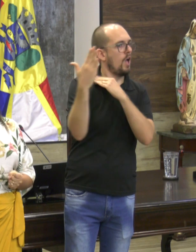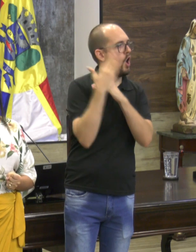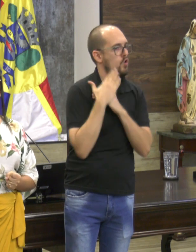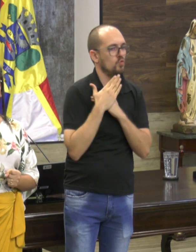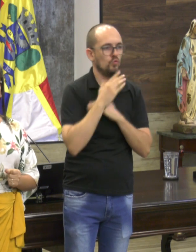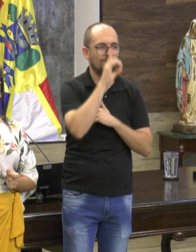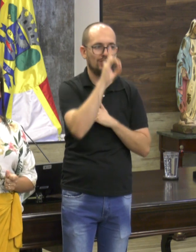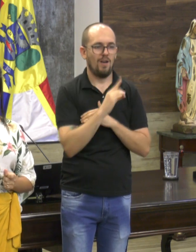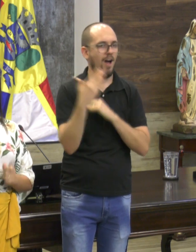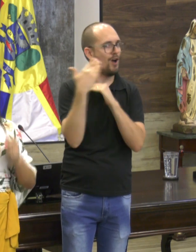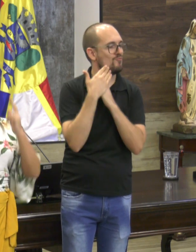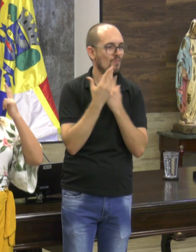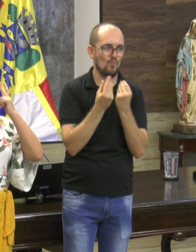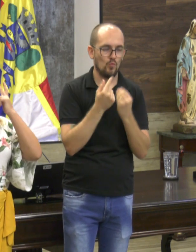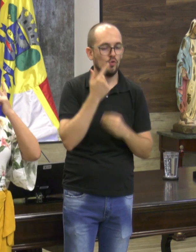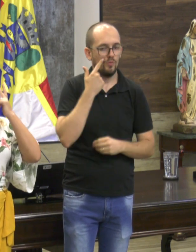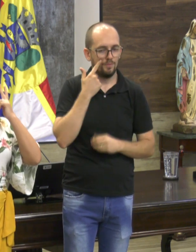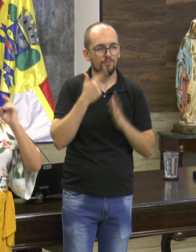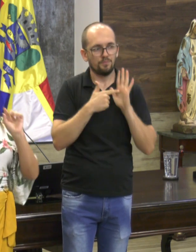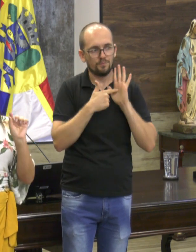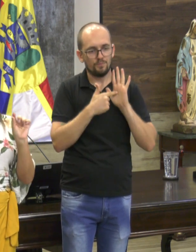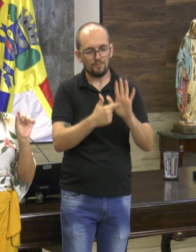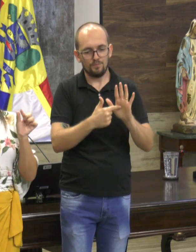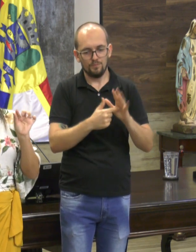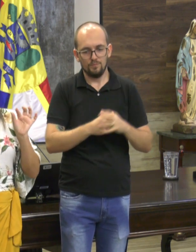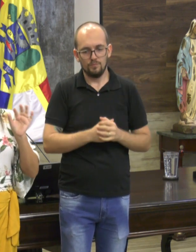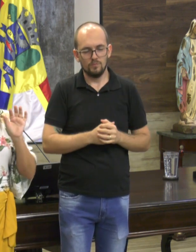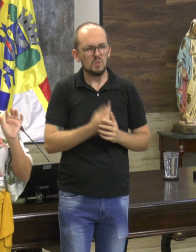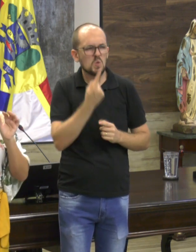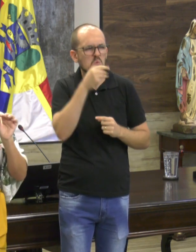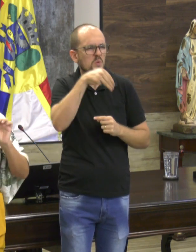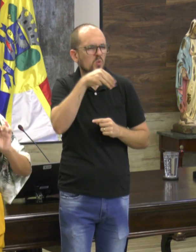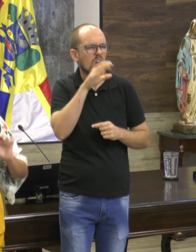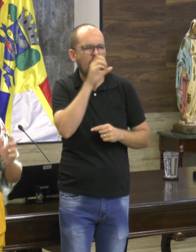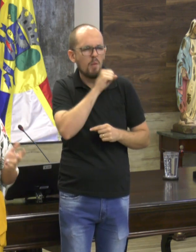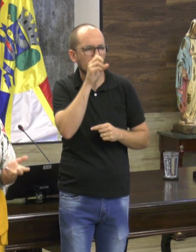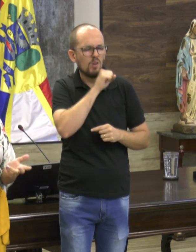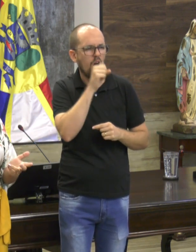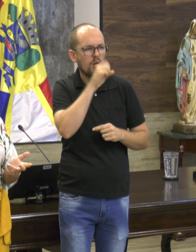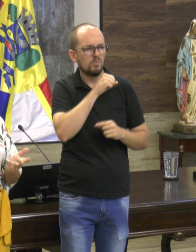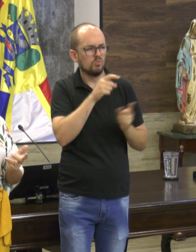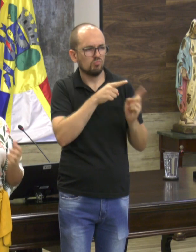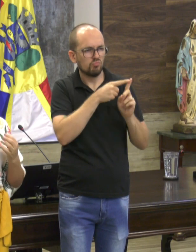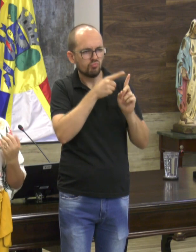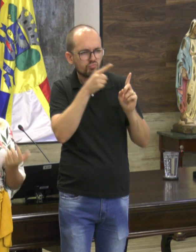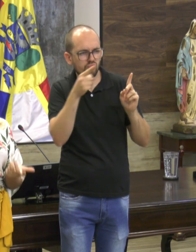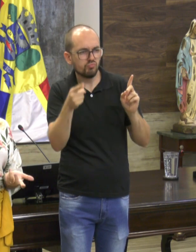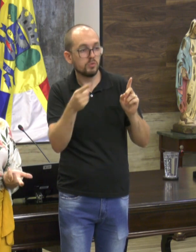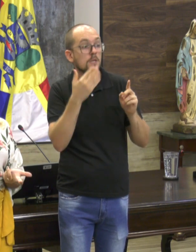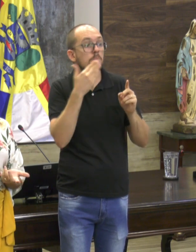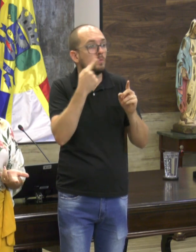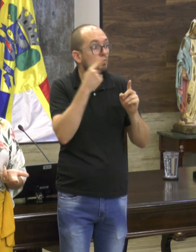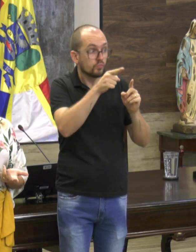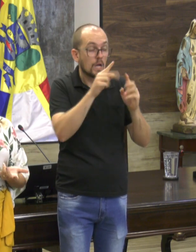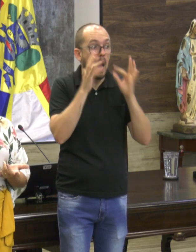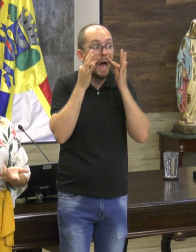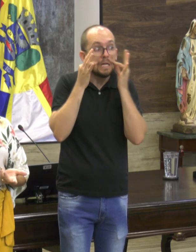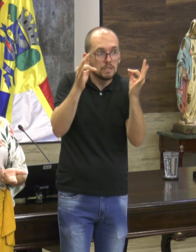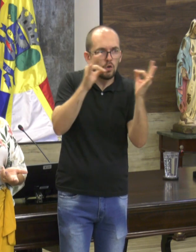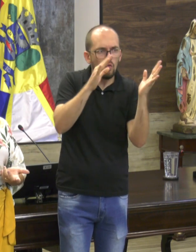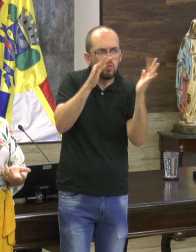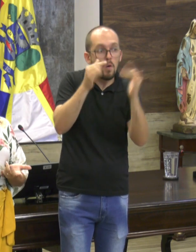gente podia transformar. 1 minuto e meio, 2 minutinhos de vídeo. Eu queria que vocês observassem